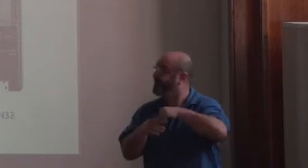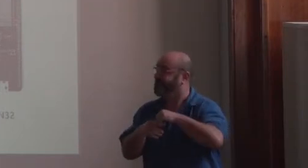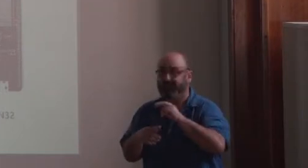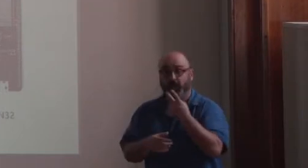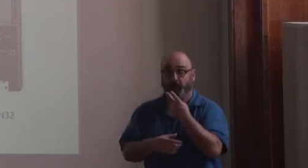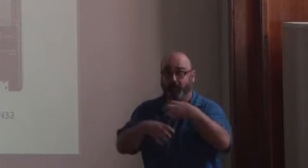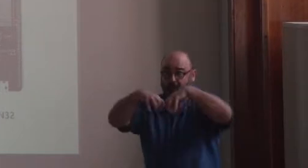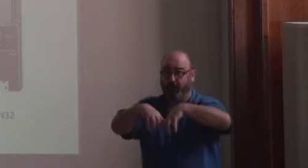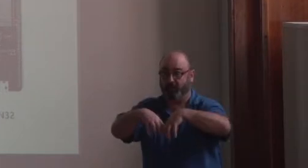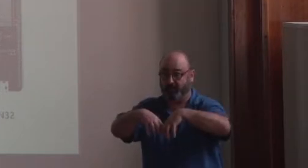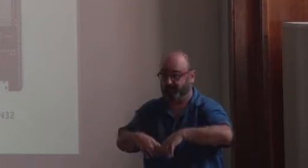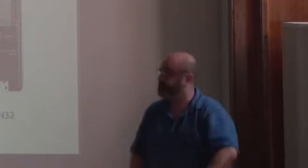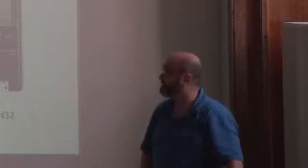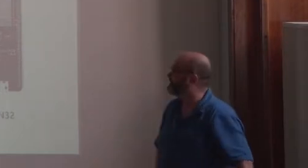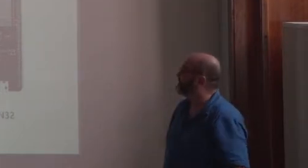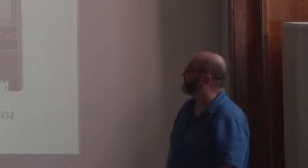Ouais.